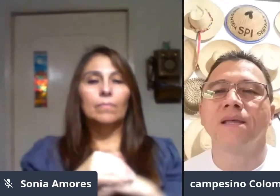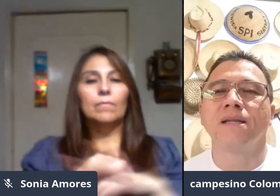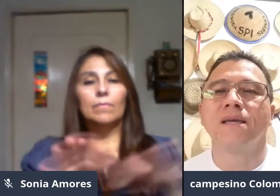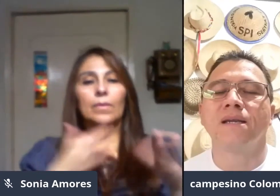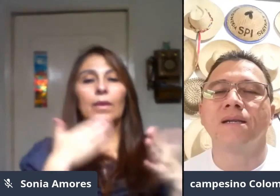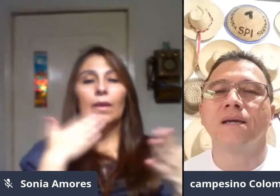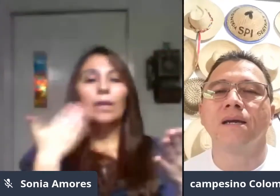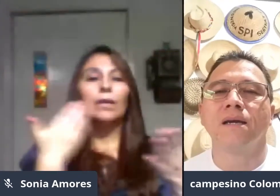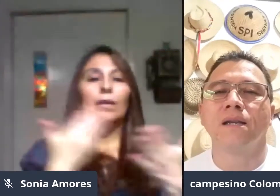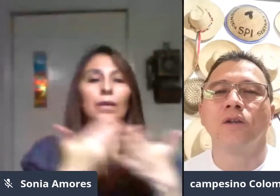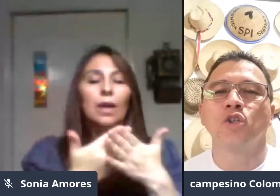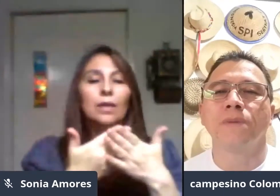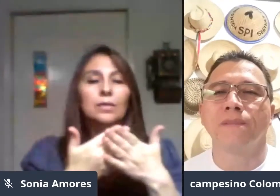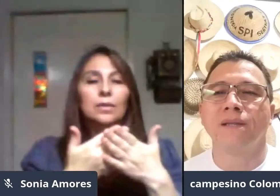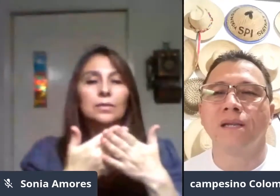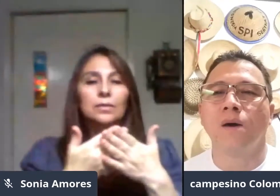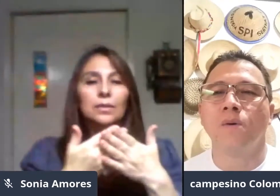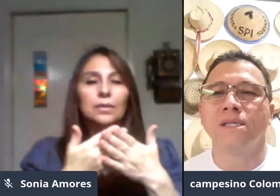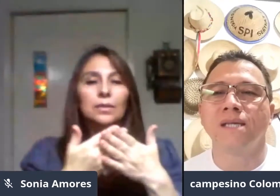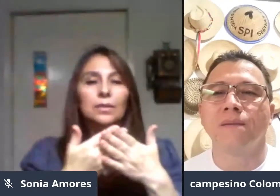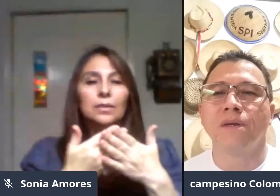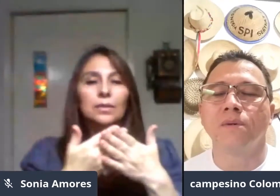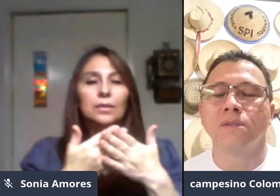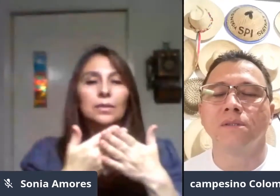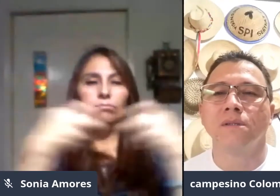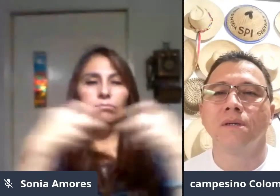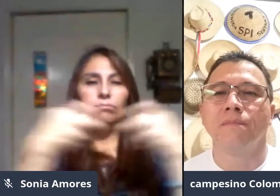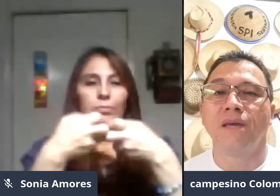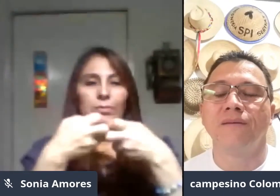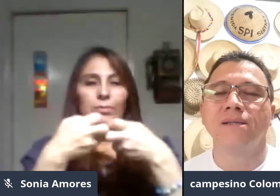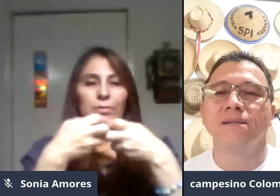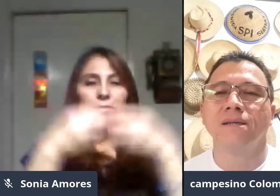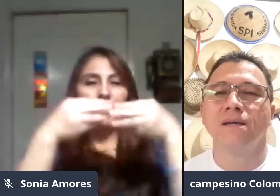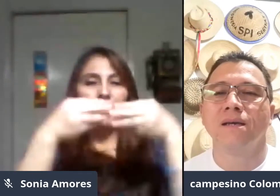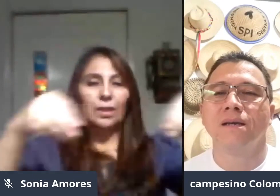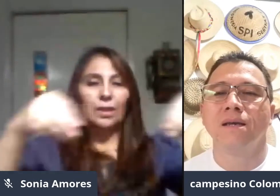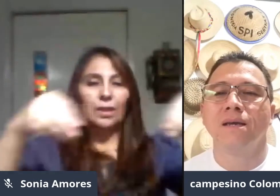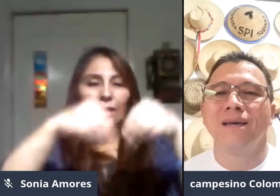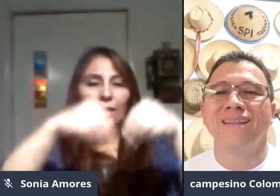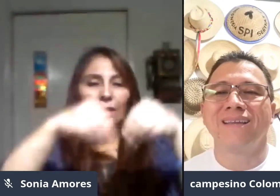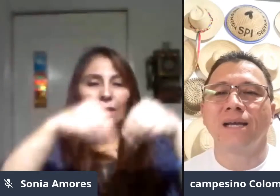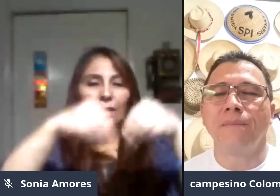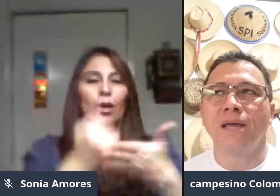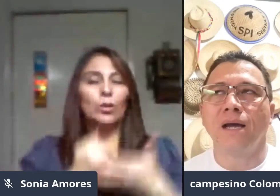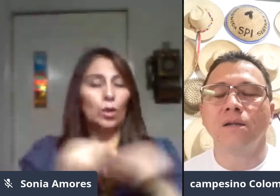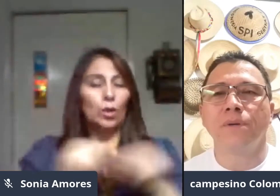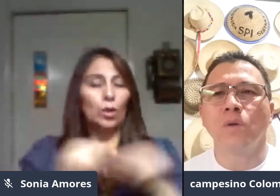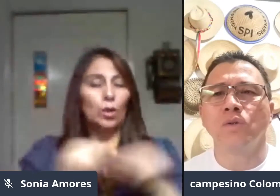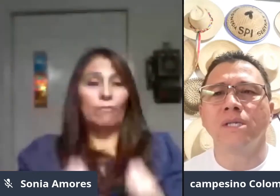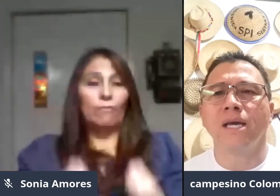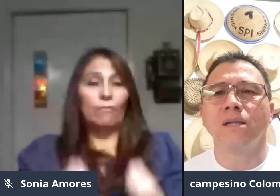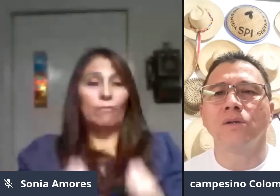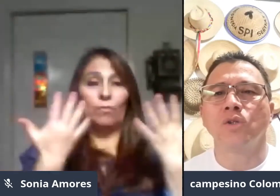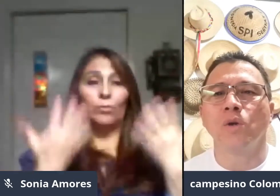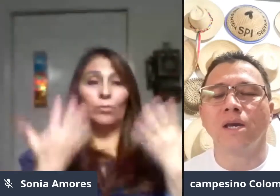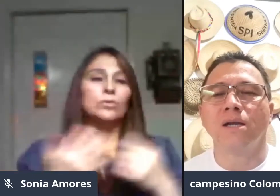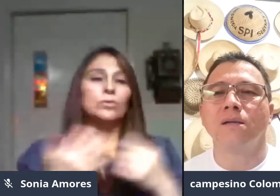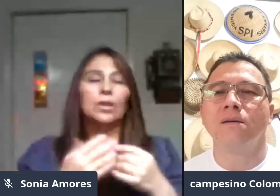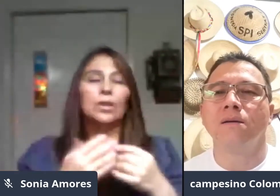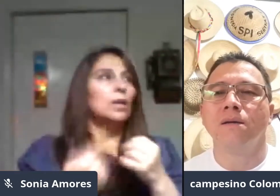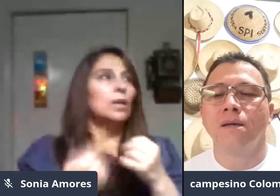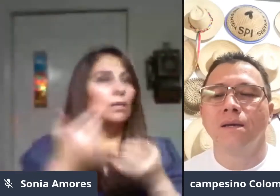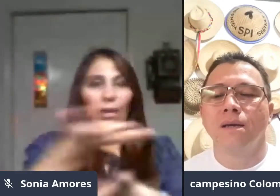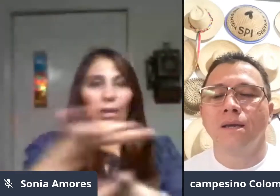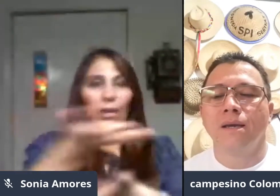de la Madre Tierra que nos permiten aún estar vivos, vivas, intercambiando, produciendo,